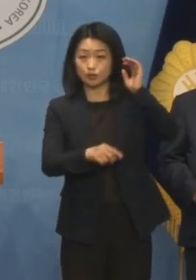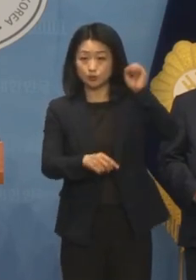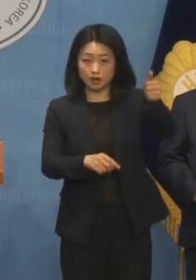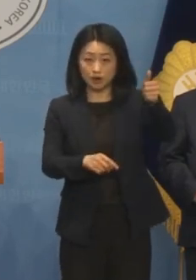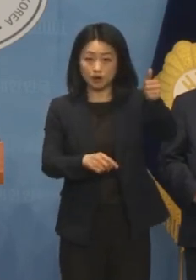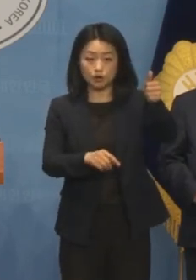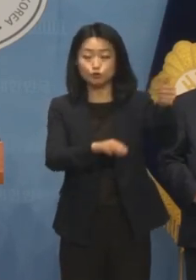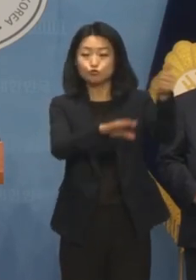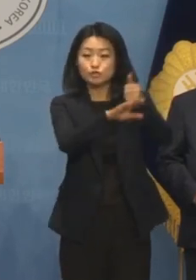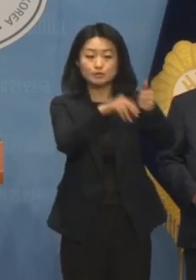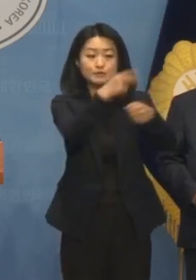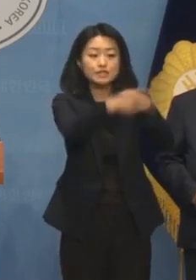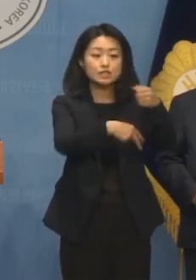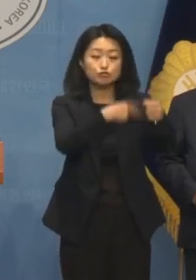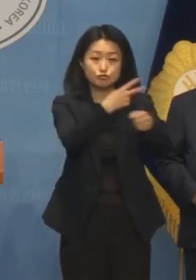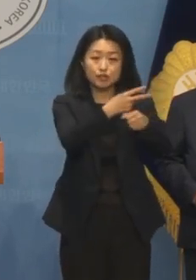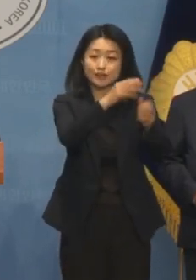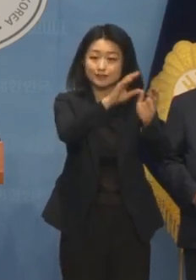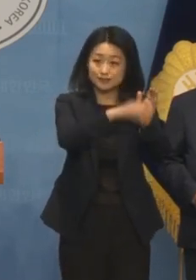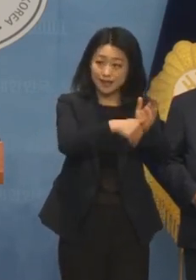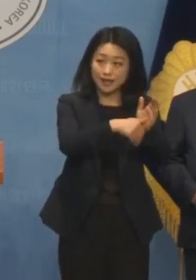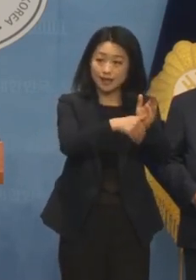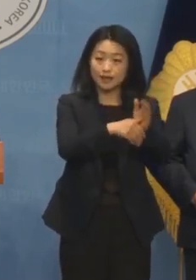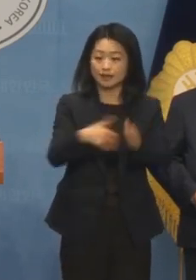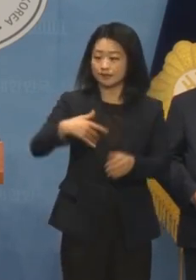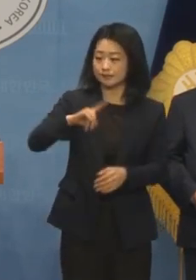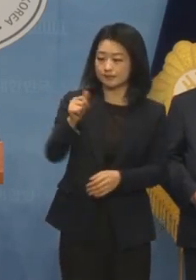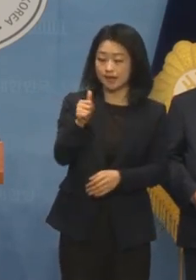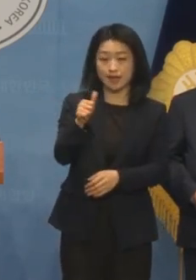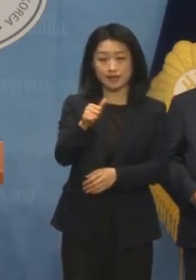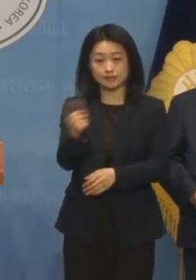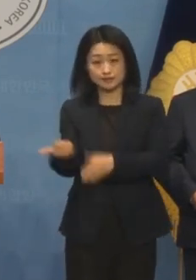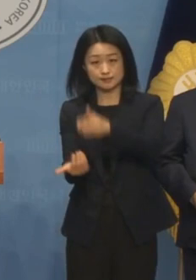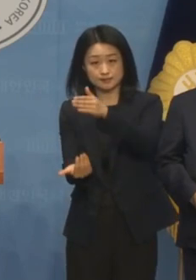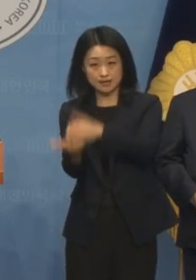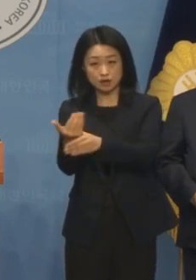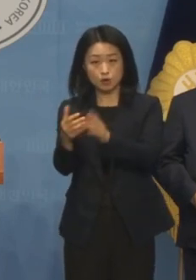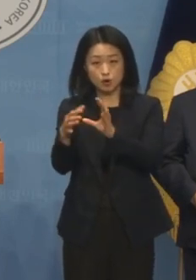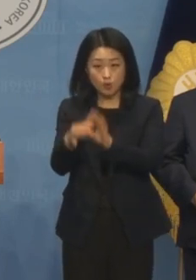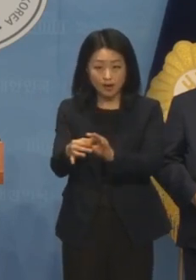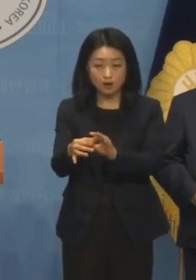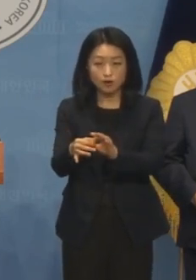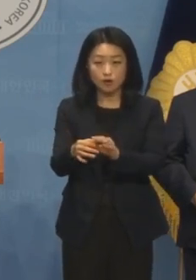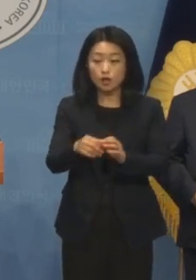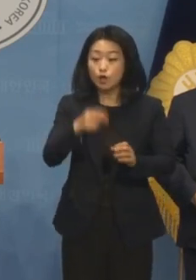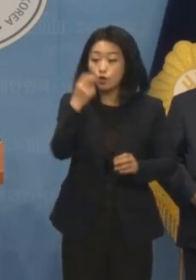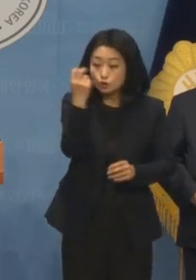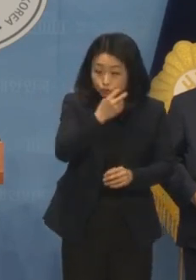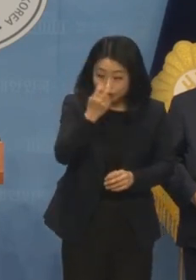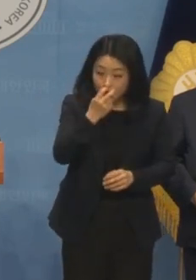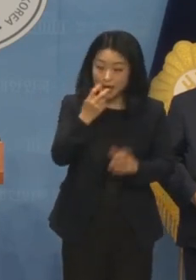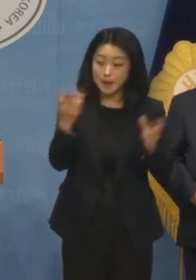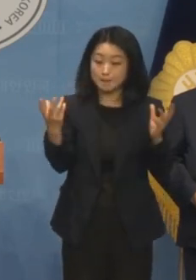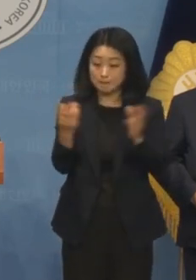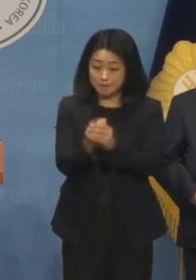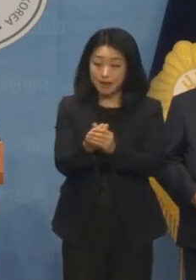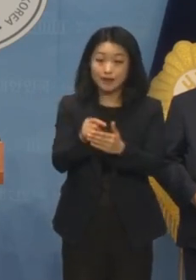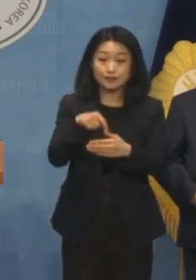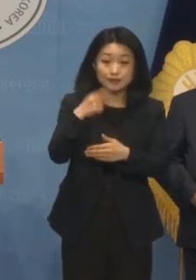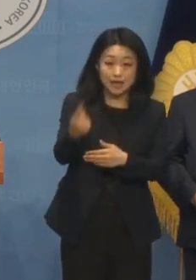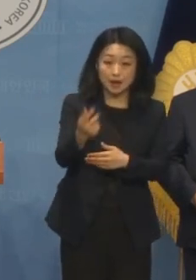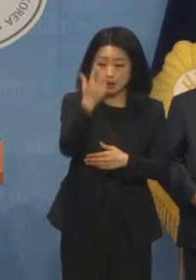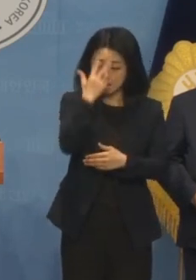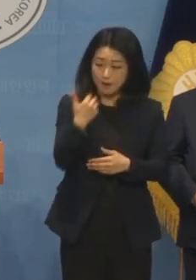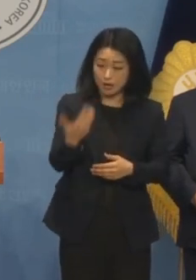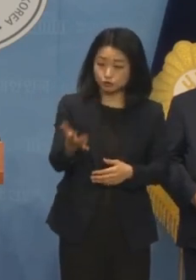대통령도 취임 2주년 기자회견에서 최상병 사건과 관련해 수사기관의 수사 후에도 봐주기